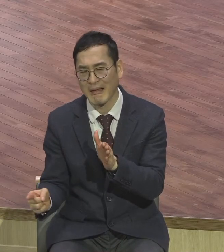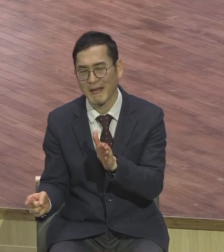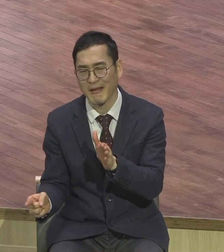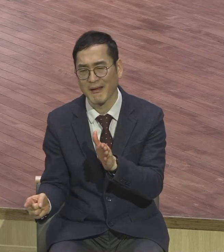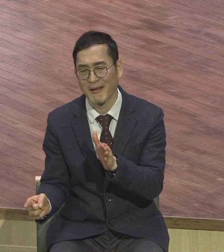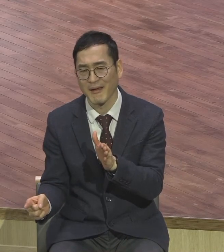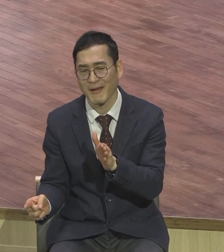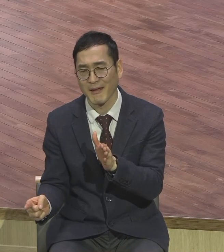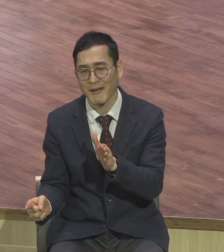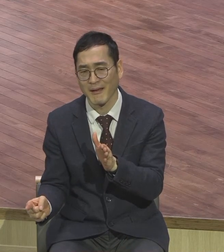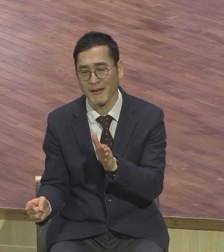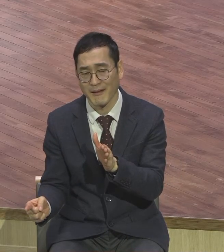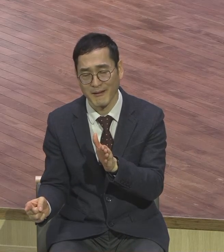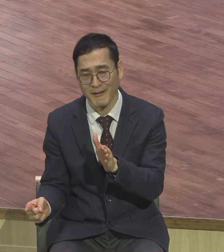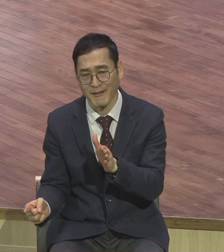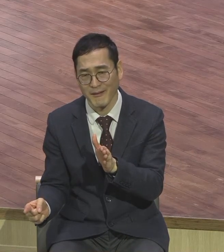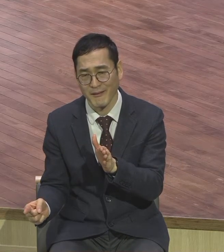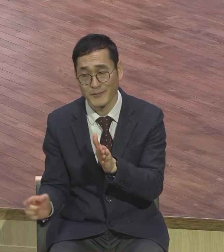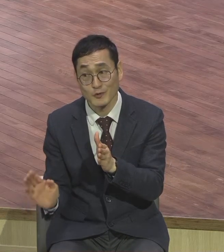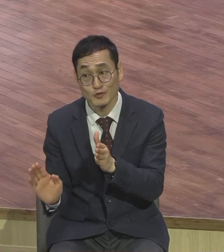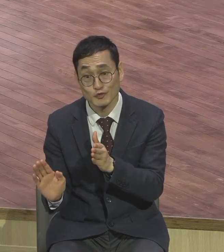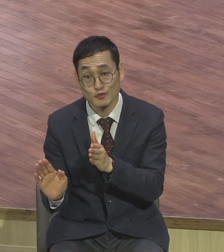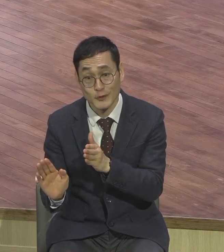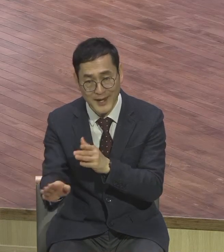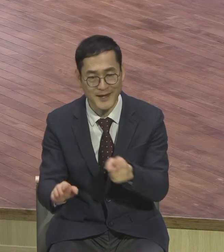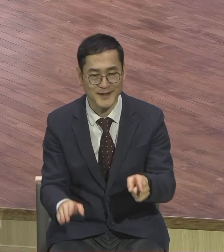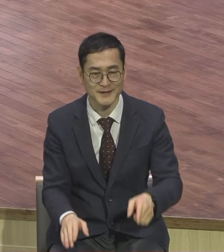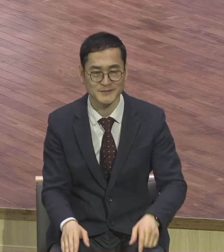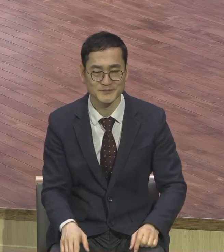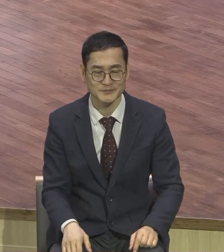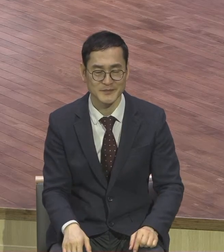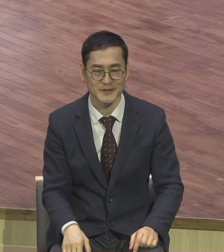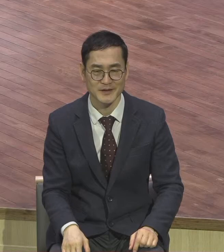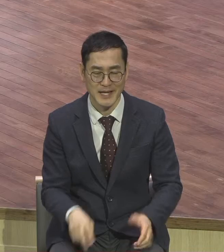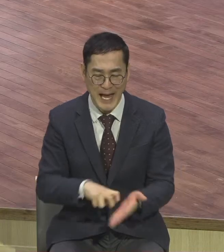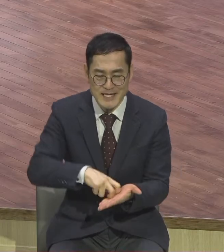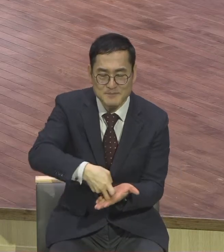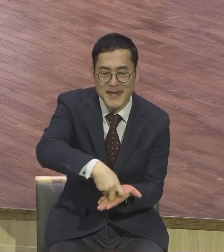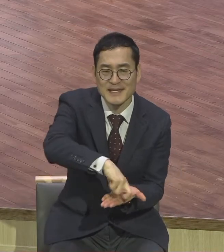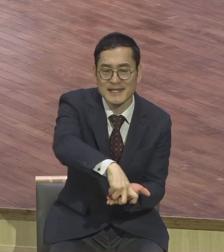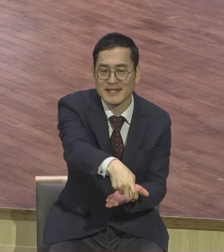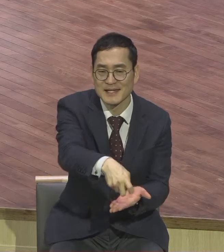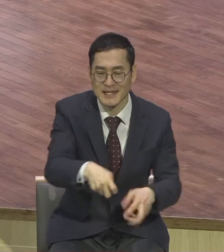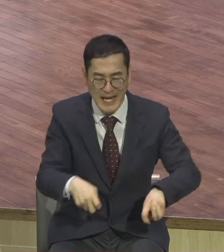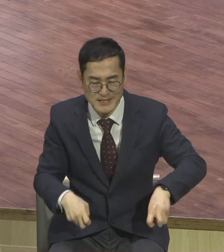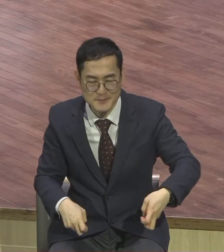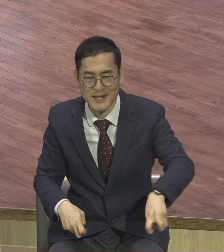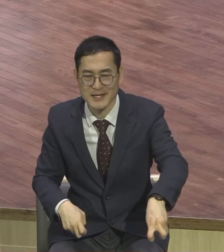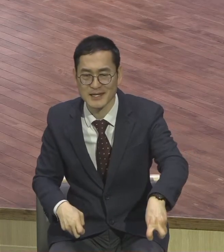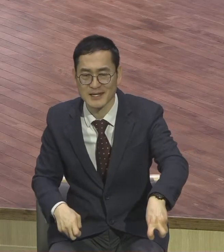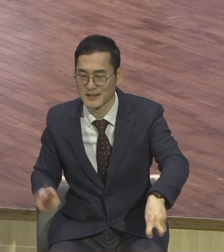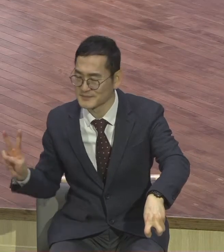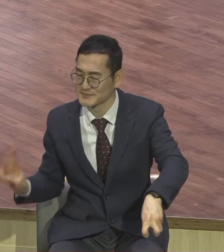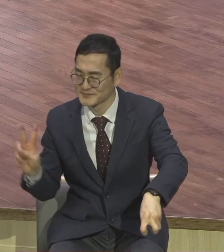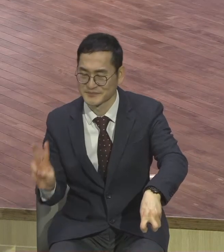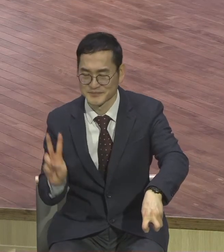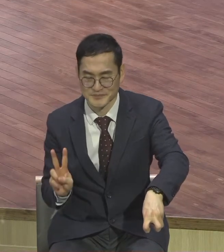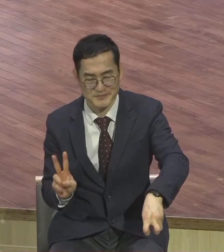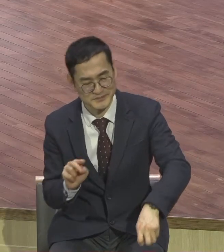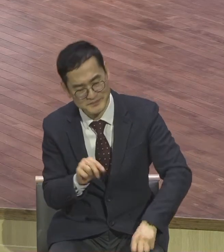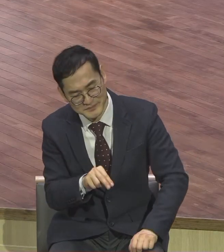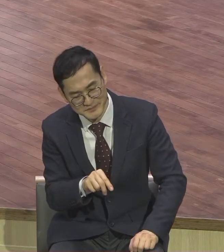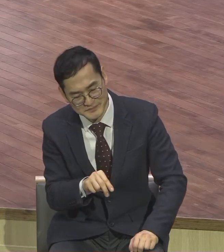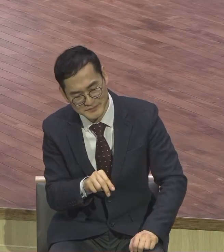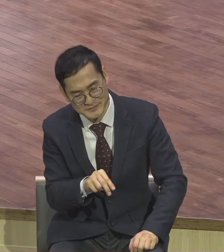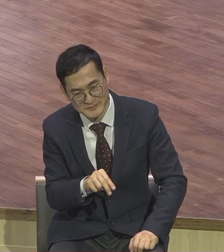안전병이를 일으켰냐 날 때부터 안전병이고 나이는 40세라고 그랬어요. 나이가 40세인데 날 때부터 안전병이 어떻게 일으켰냐